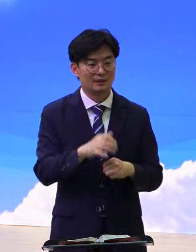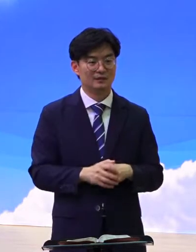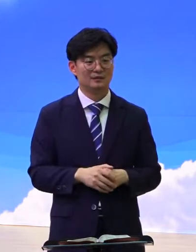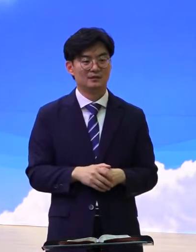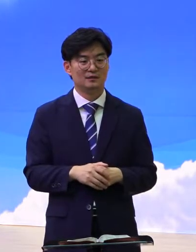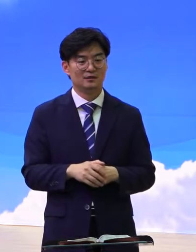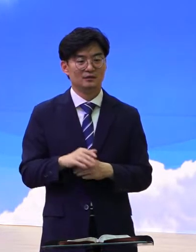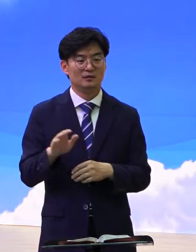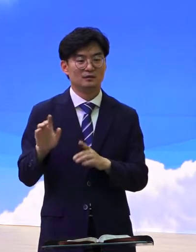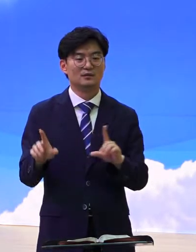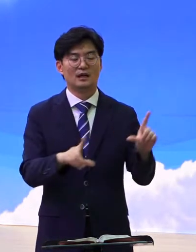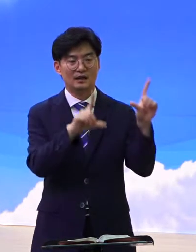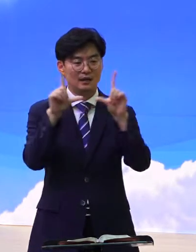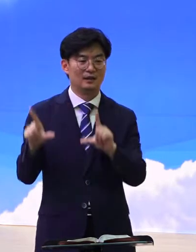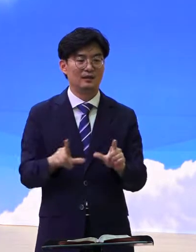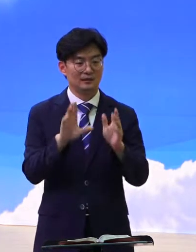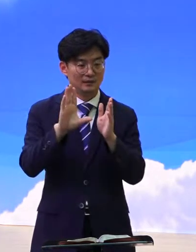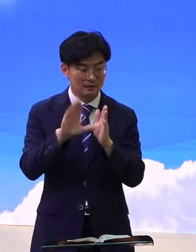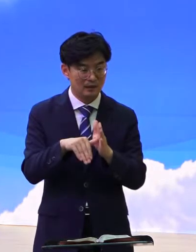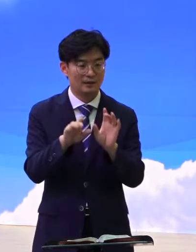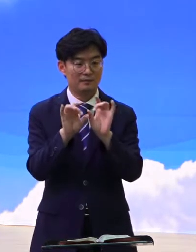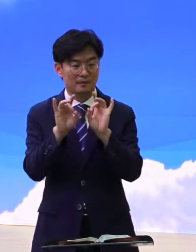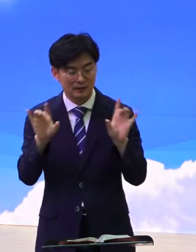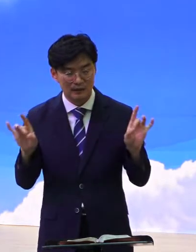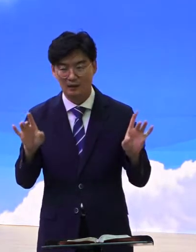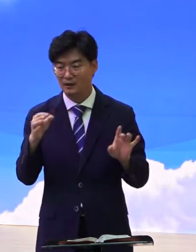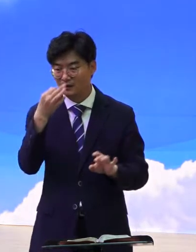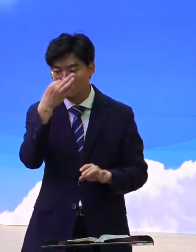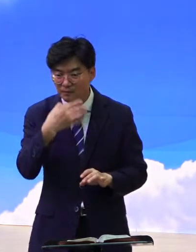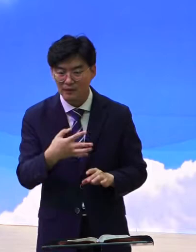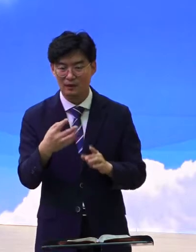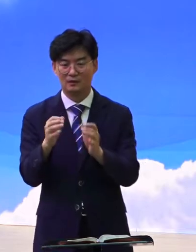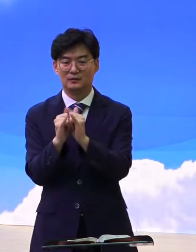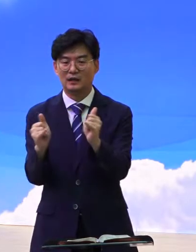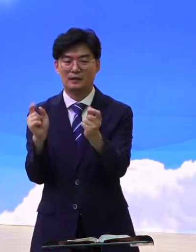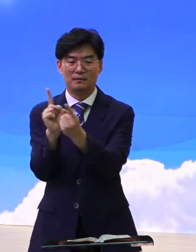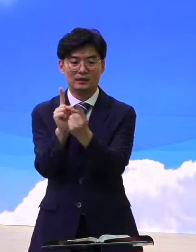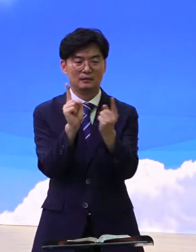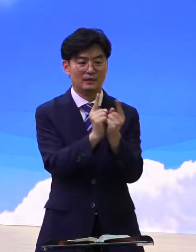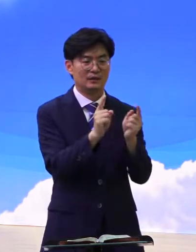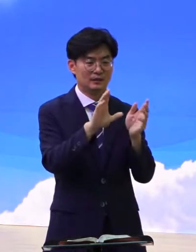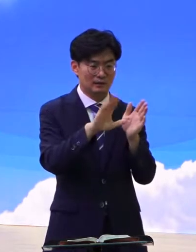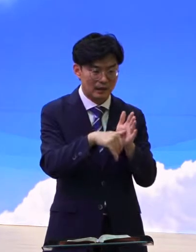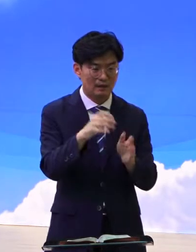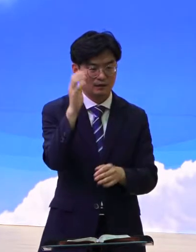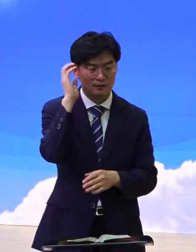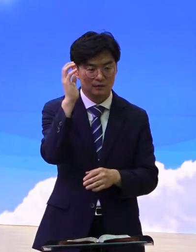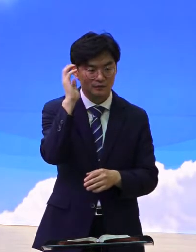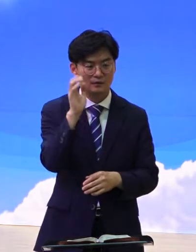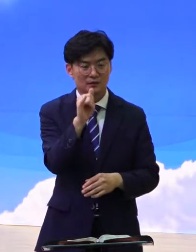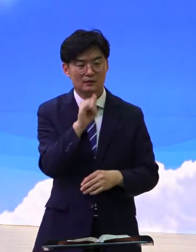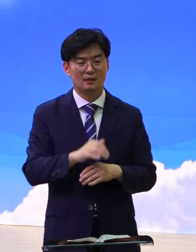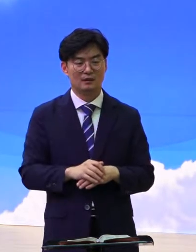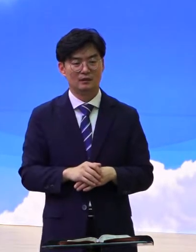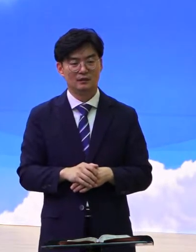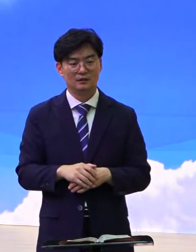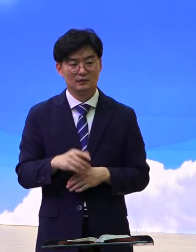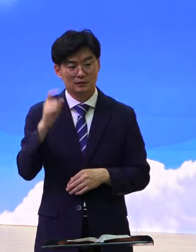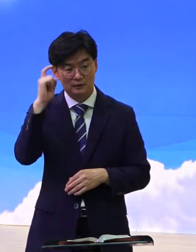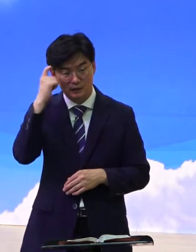우리의 삶의 모든 형태들이 변화됐고, 인간관계도, 우리가 만나는 사람들도 많이 달라졌습니다. 우리의 생각도